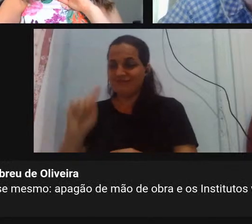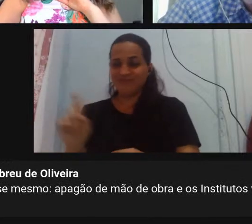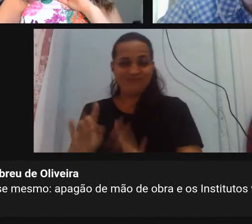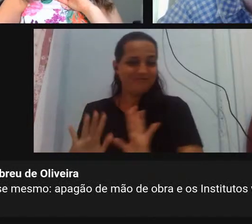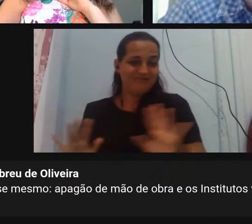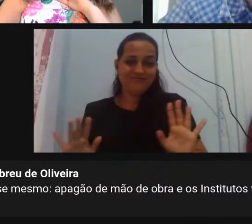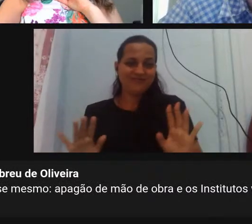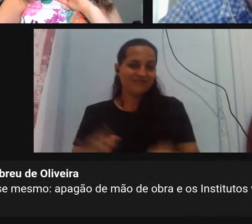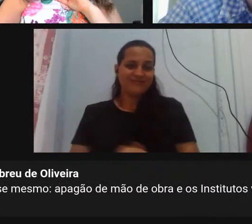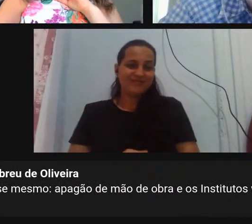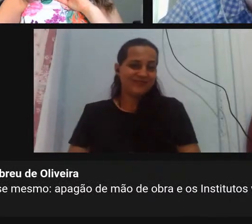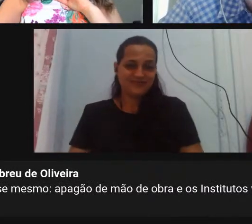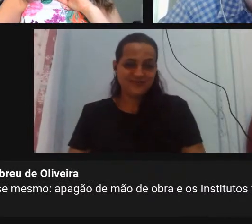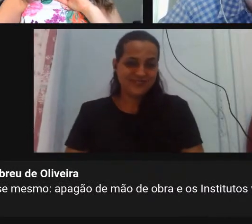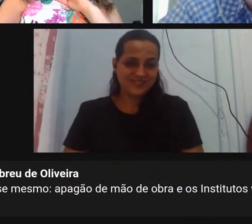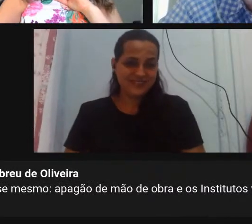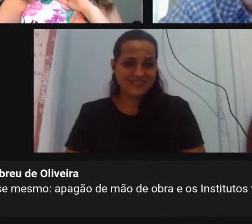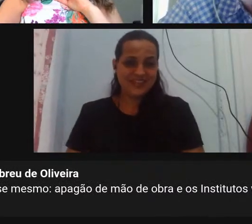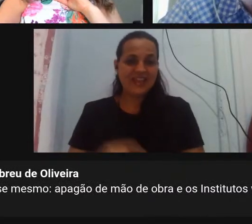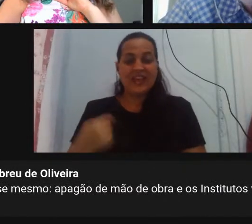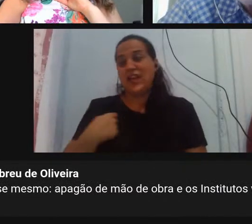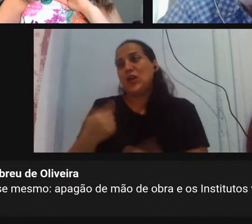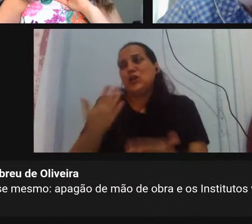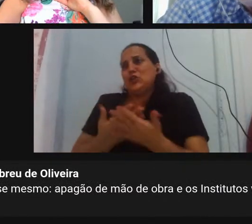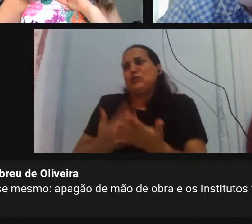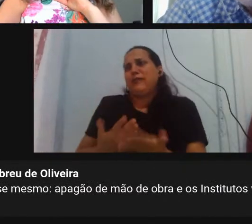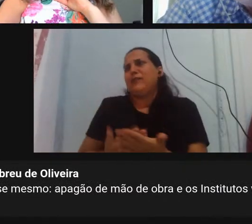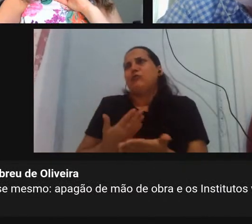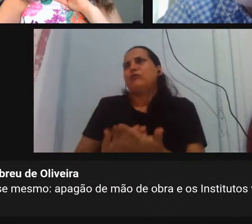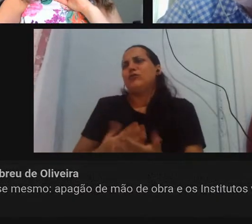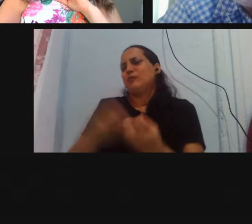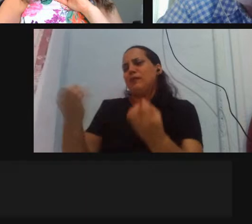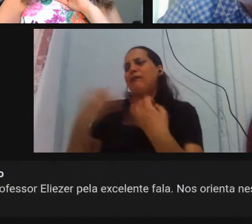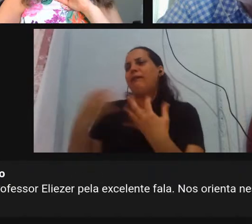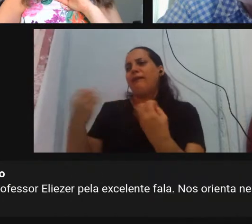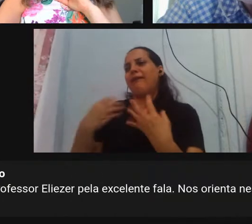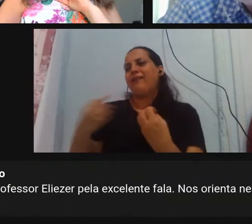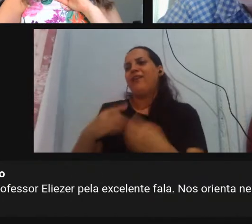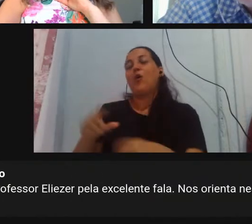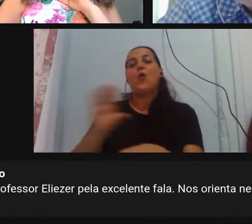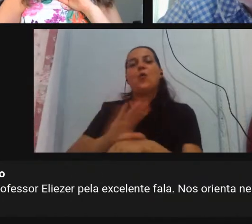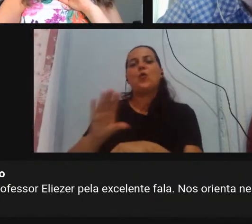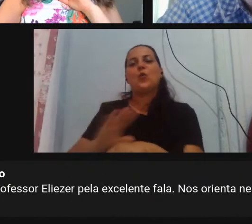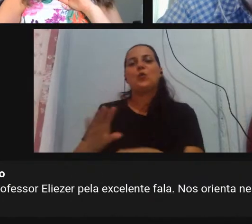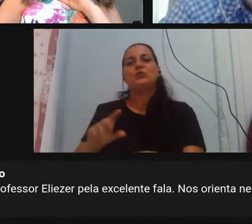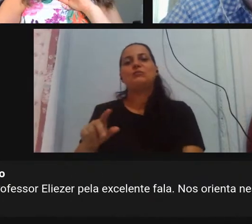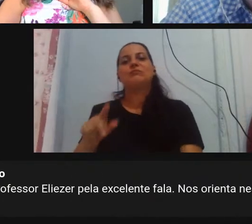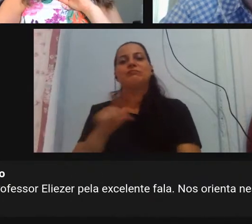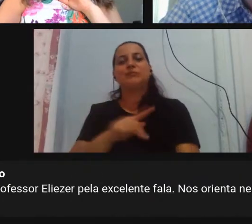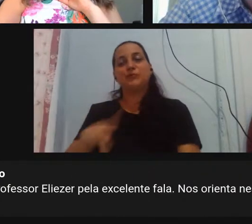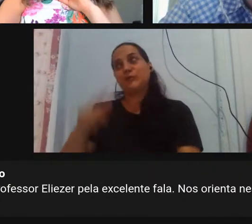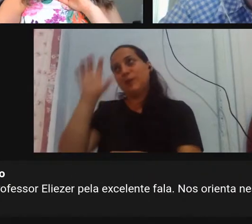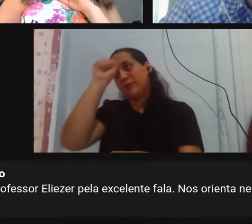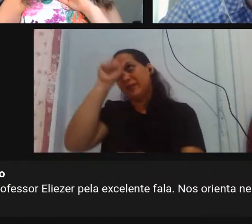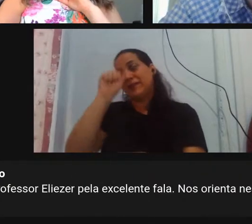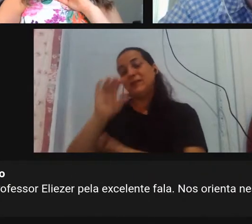ela estudou nas belas aulas lá da licenciatura. Então,